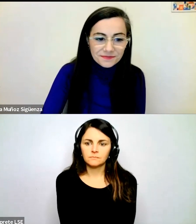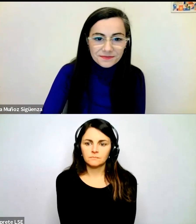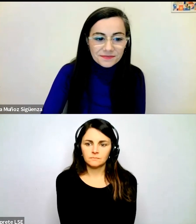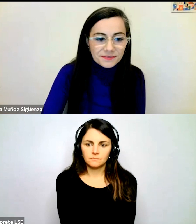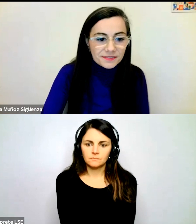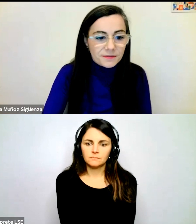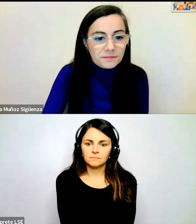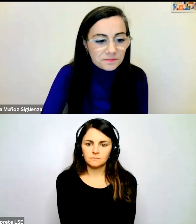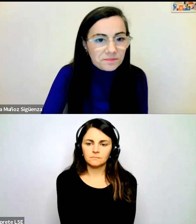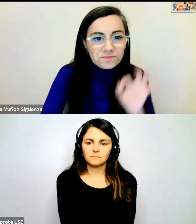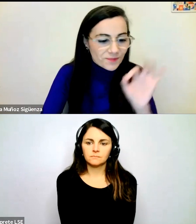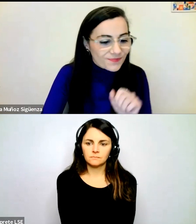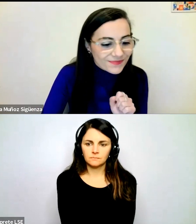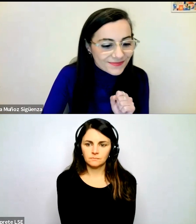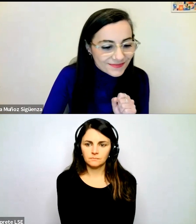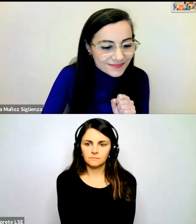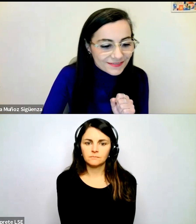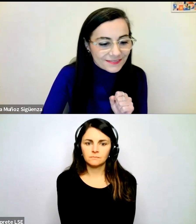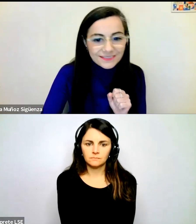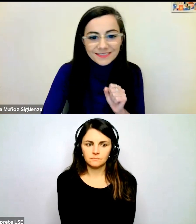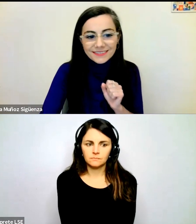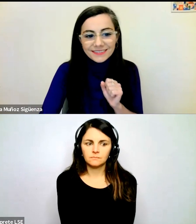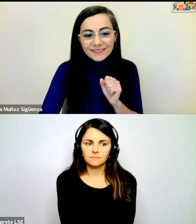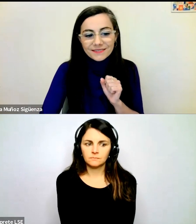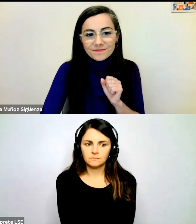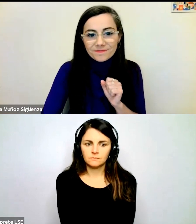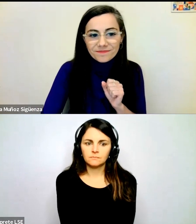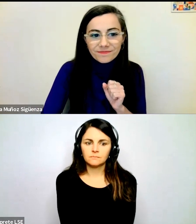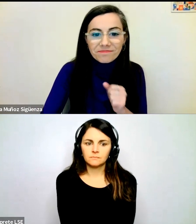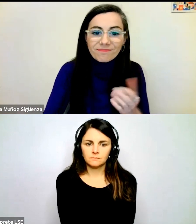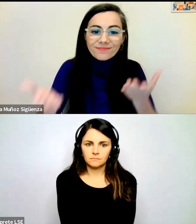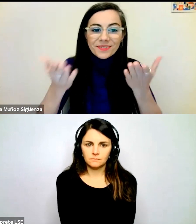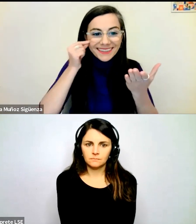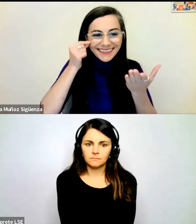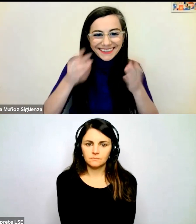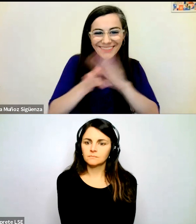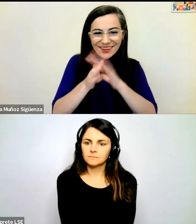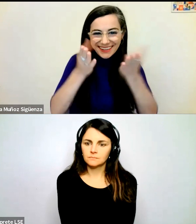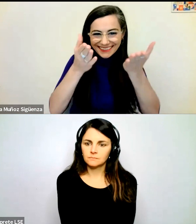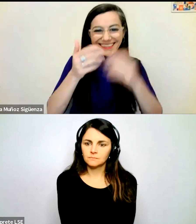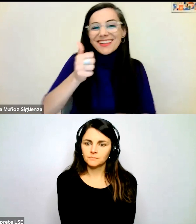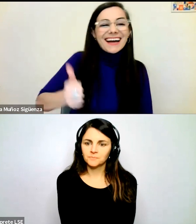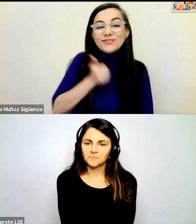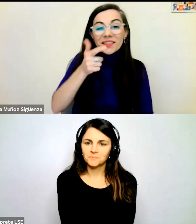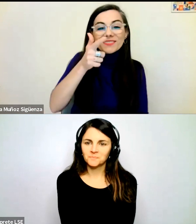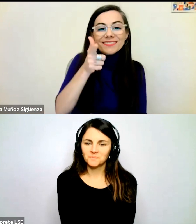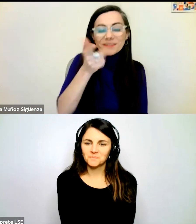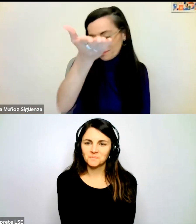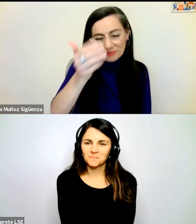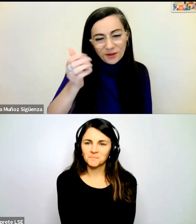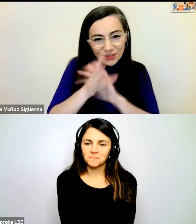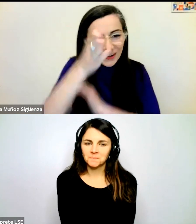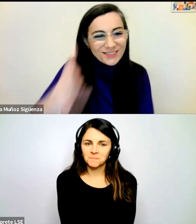esa denuncia a través de la propia web de la Agencia de Protección de Datos.